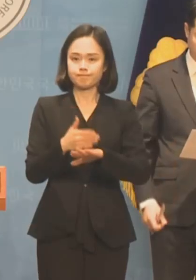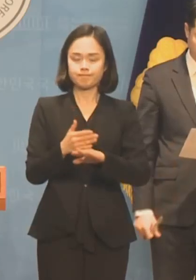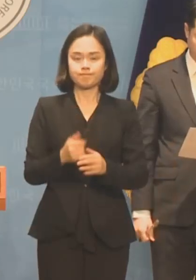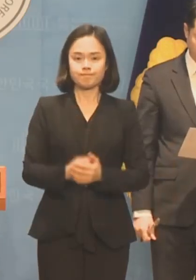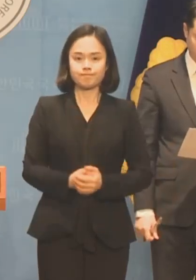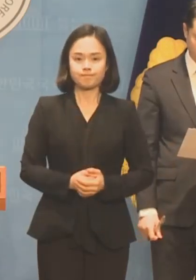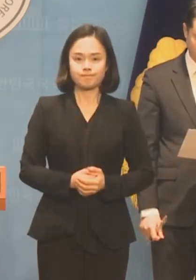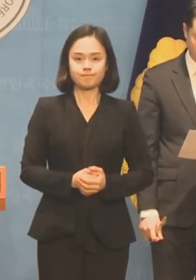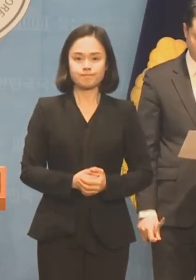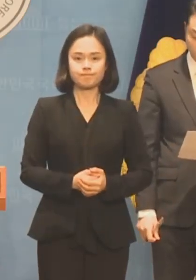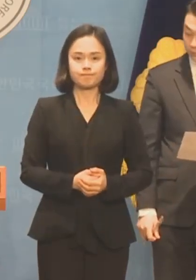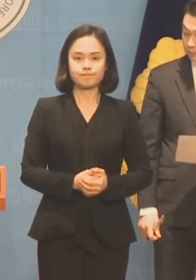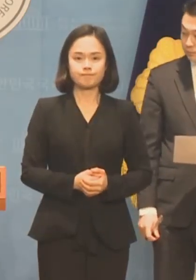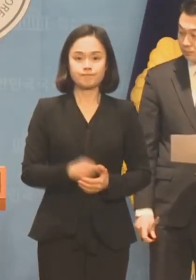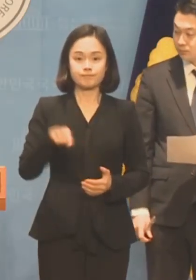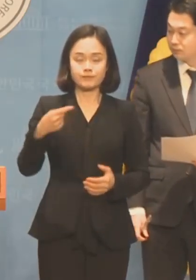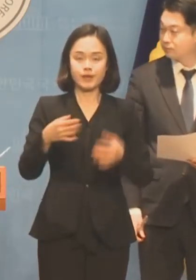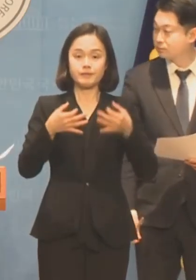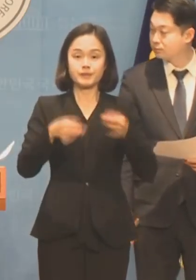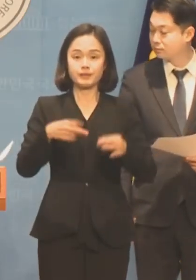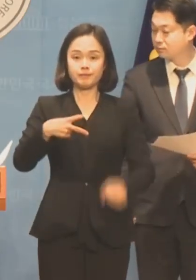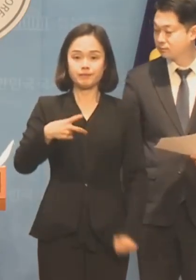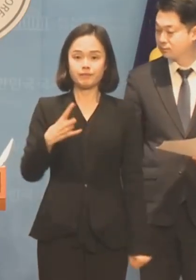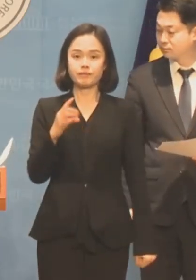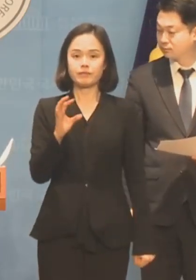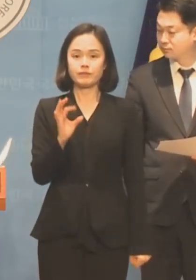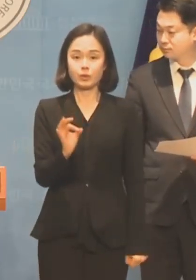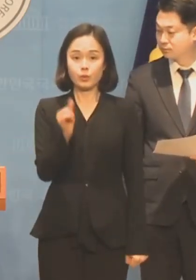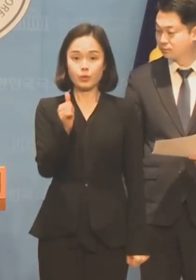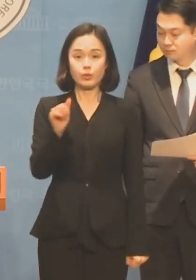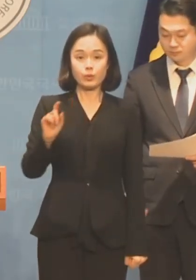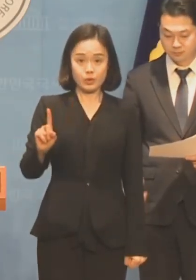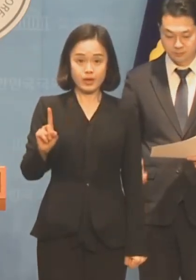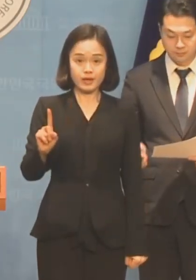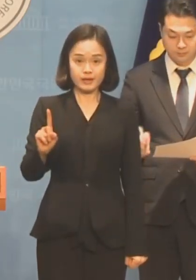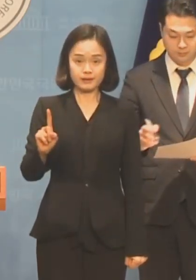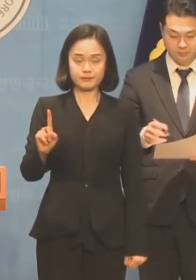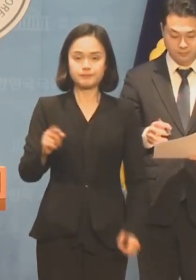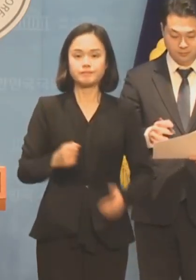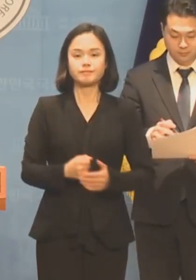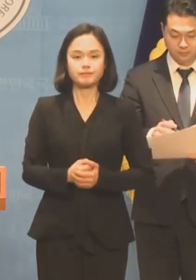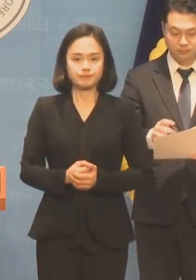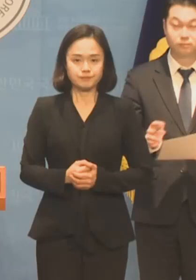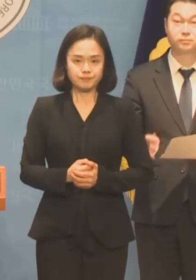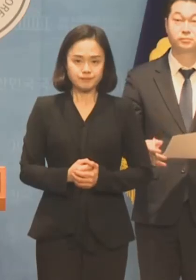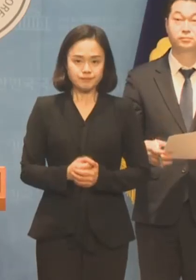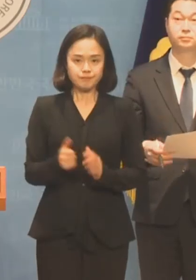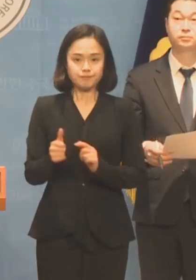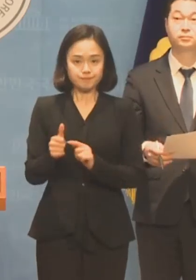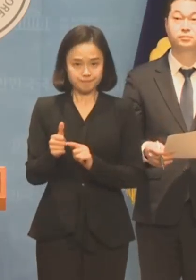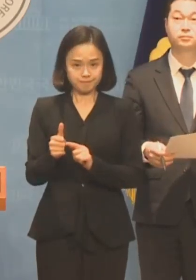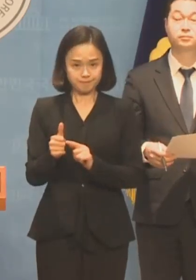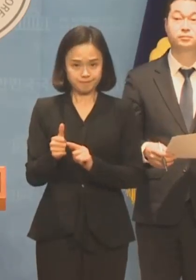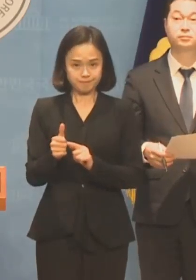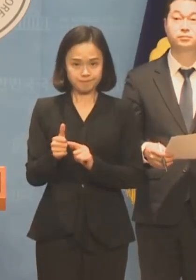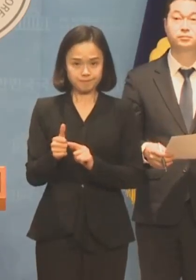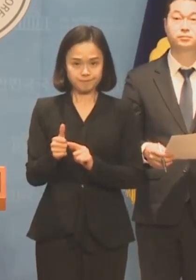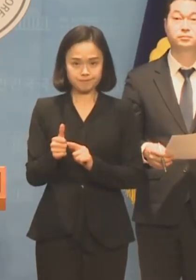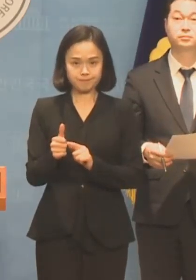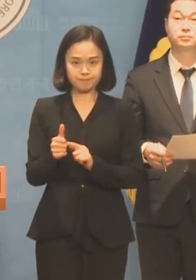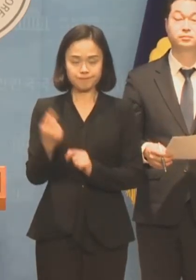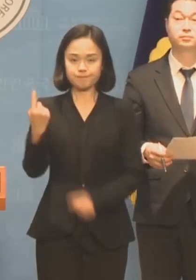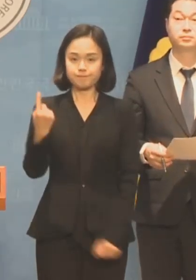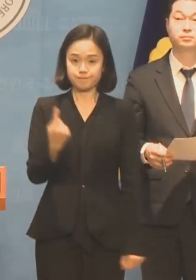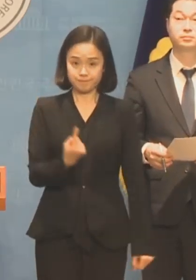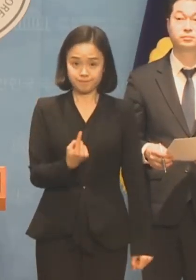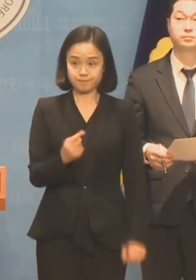네, 다음은 김동화 허위 조작 감시단 민주파출소 소장님께서